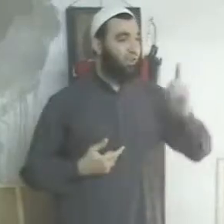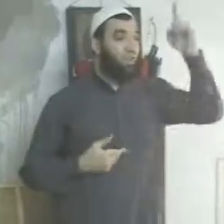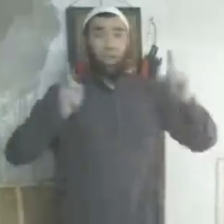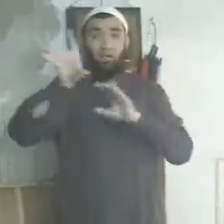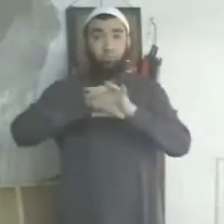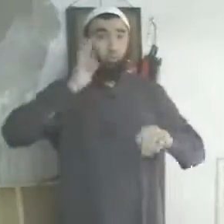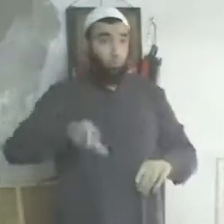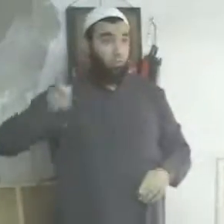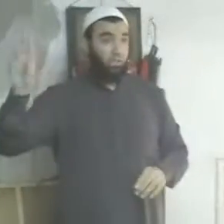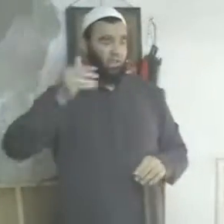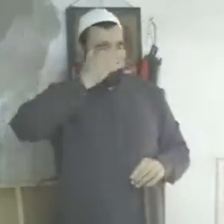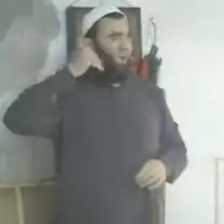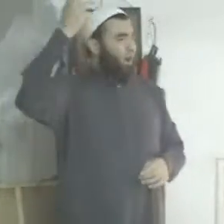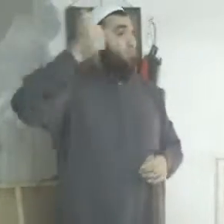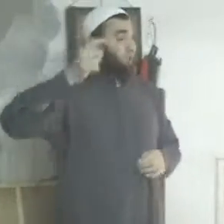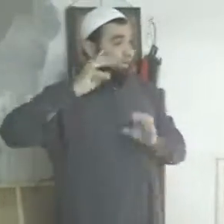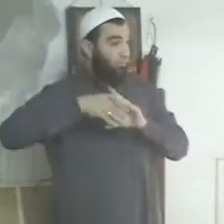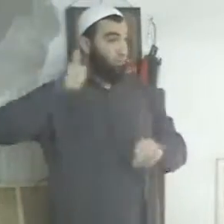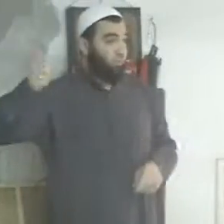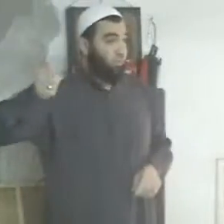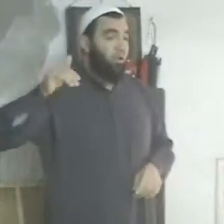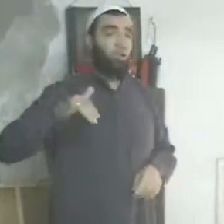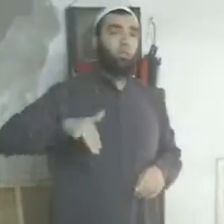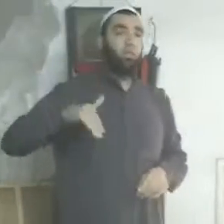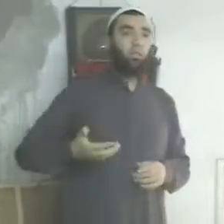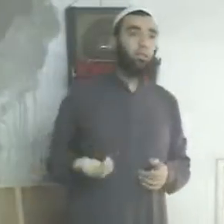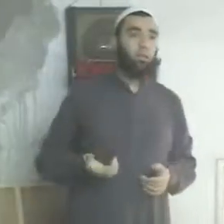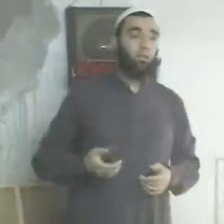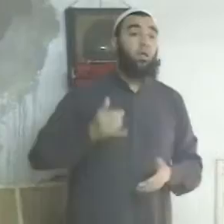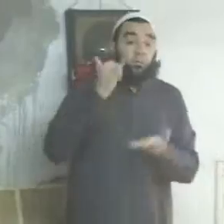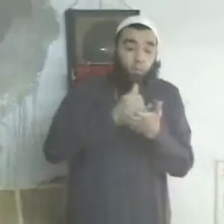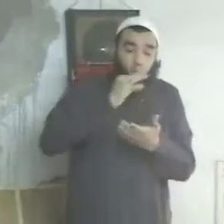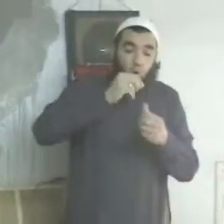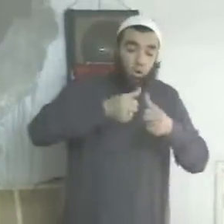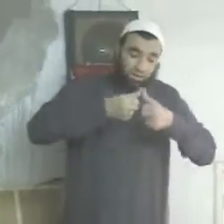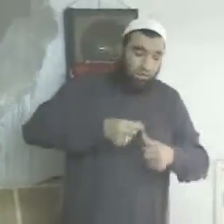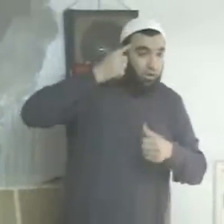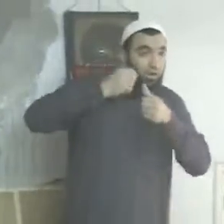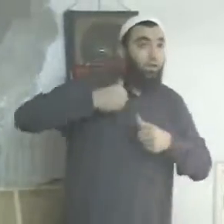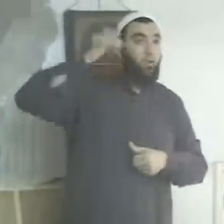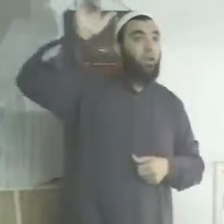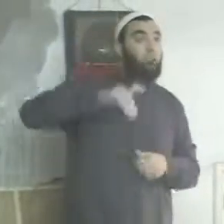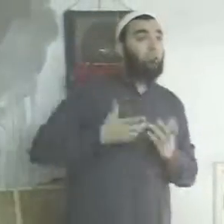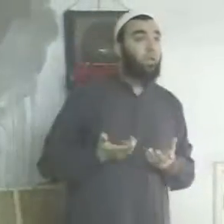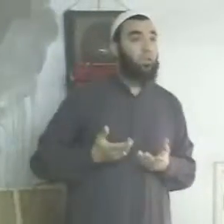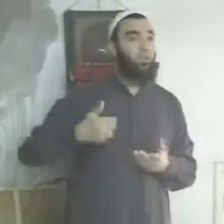تناقضا أو فيه اختلافا. إنا نحن نزلنا الذكر وإنا له